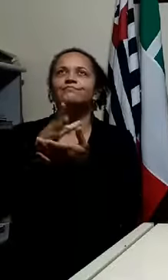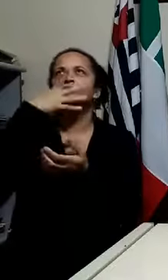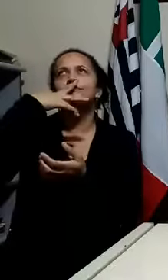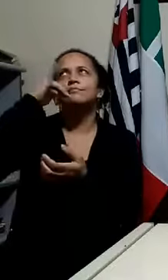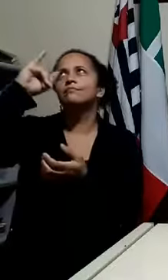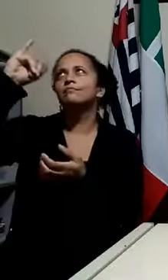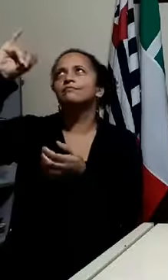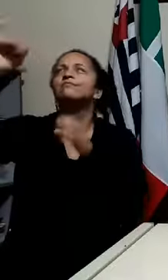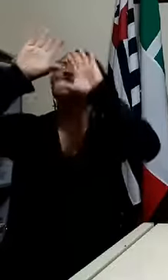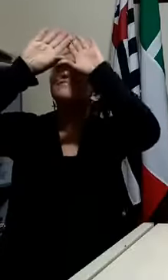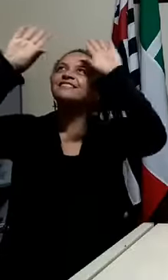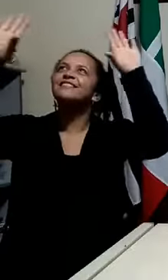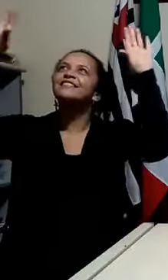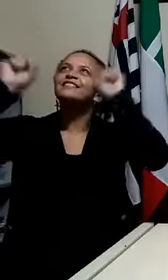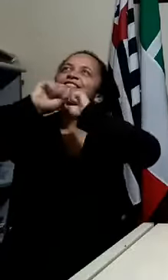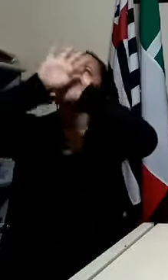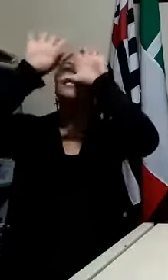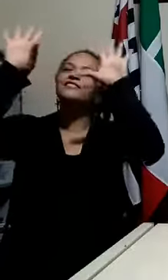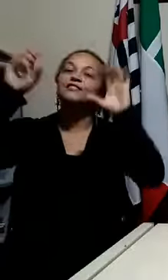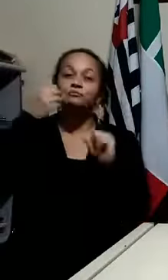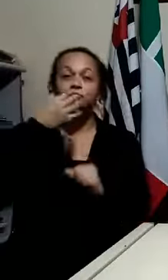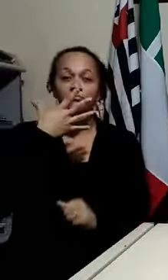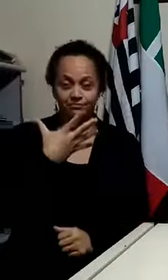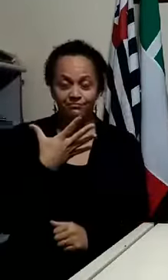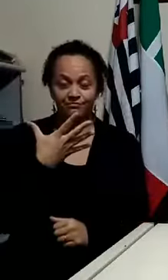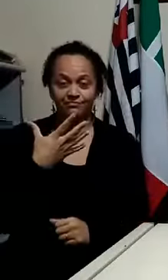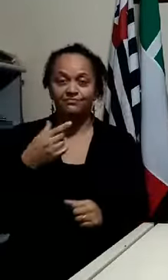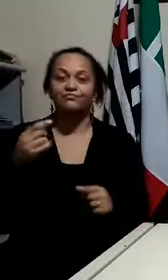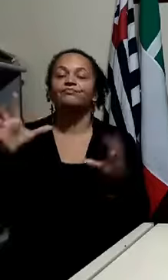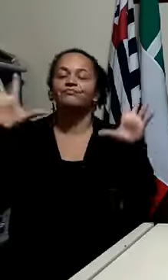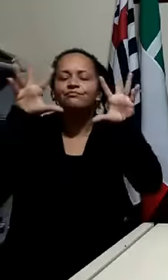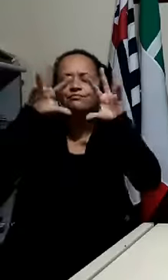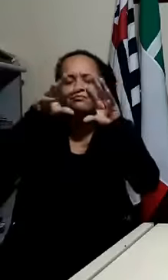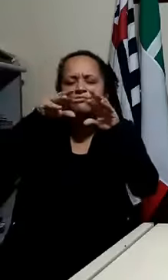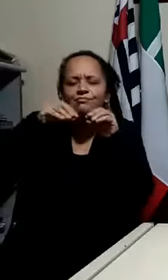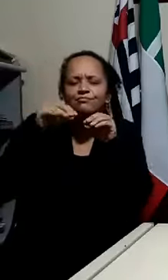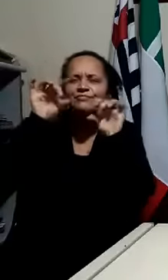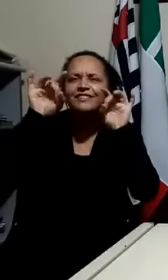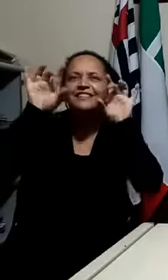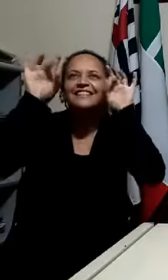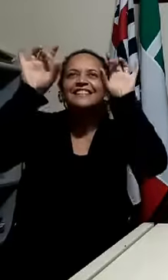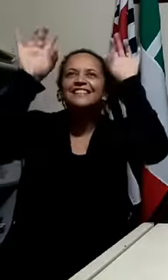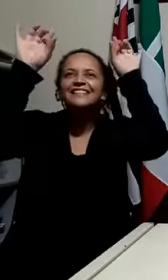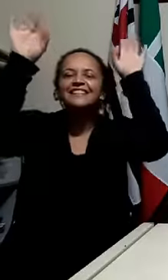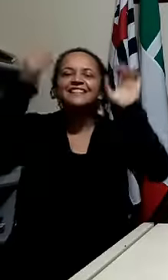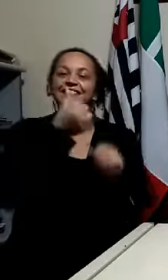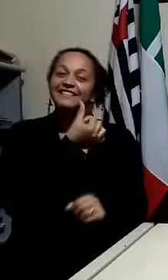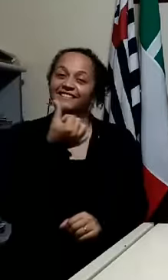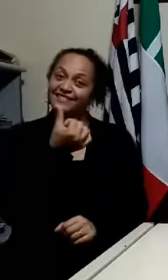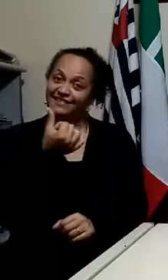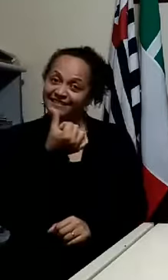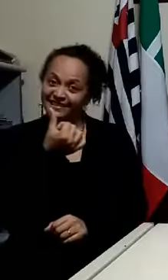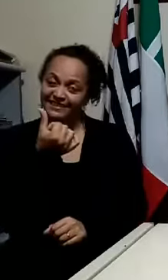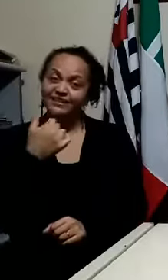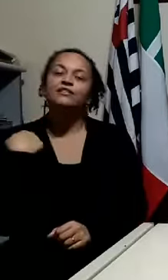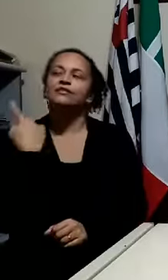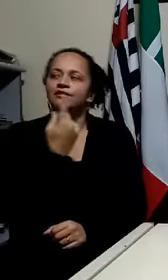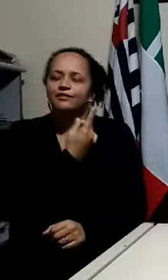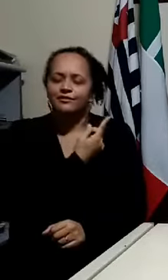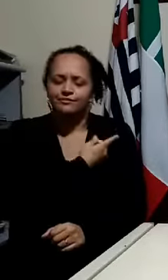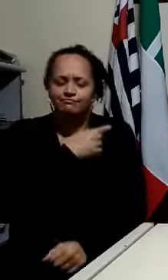Pai glorioso, Pai bendito, nessa noite especial de sexta-feira, nós entramos na